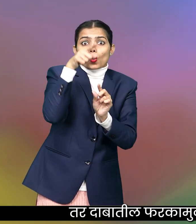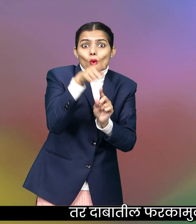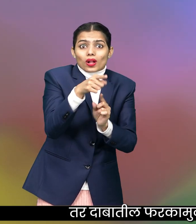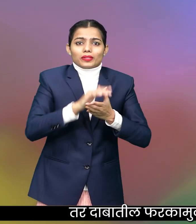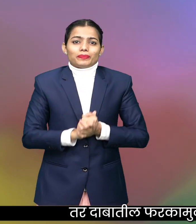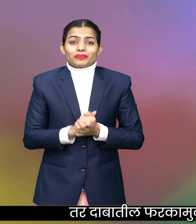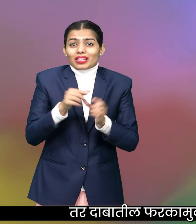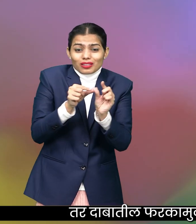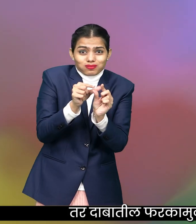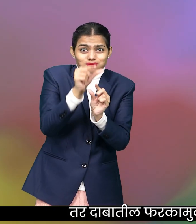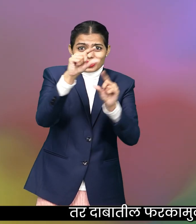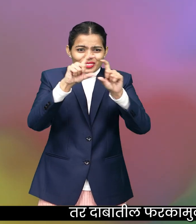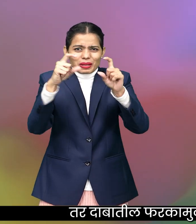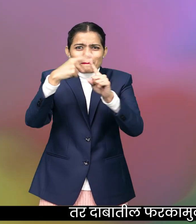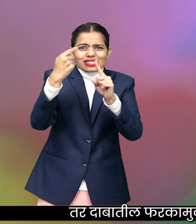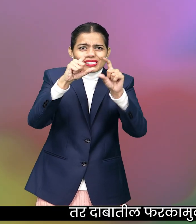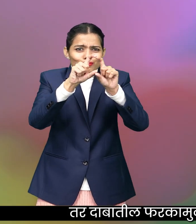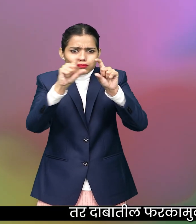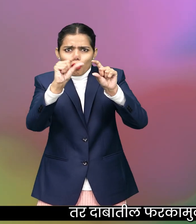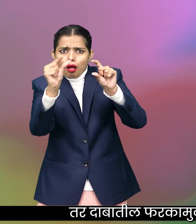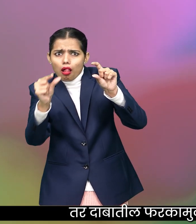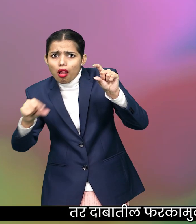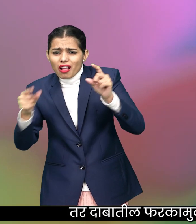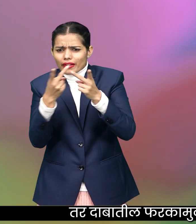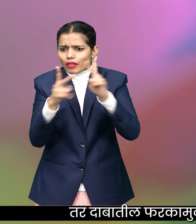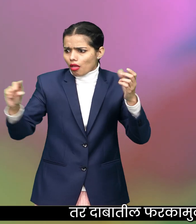तर दाबातील फरकामुळे दुसऱ्या टोकातून पाणी वाहू लागते.